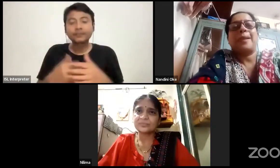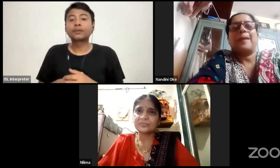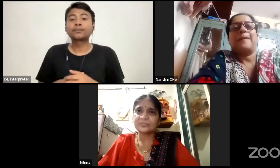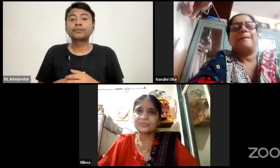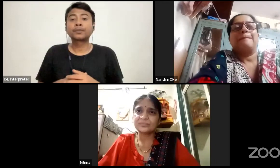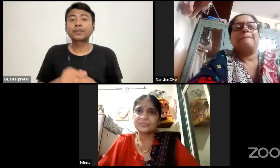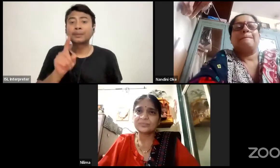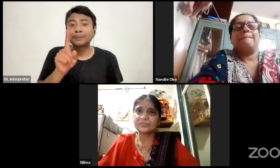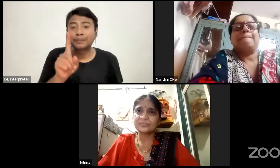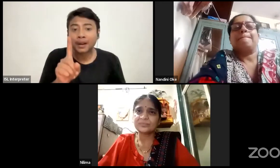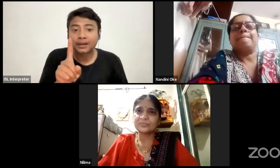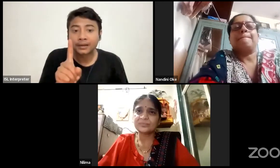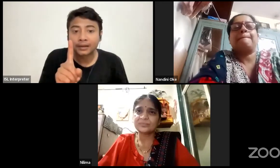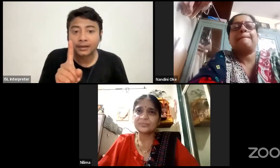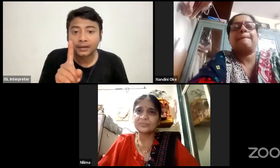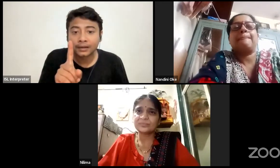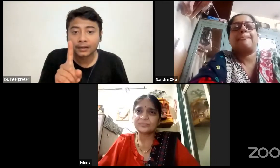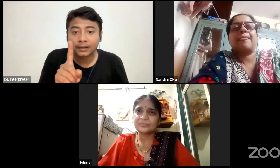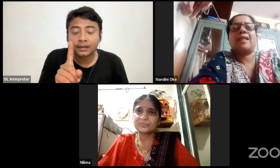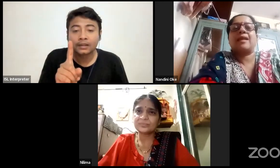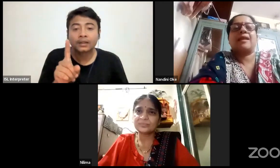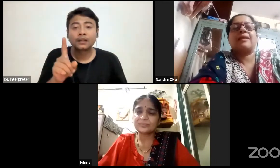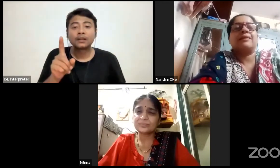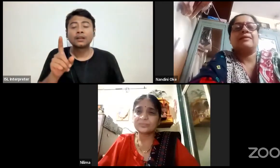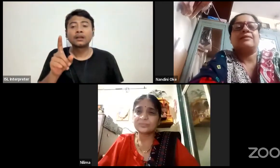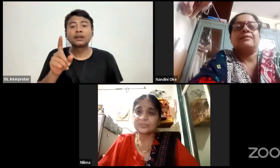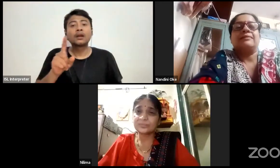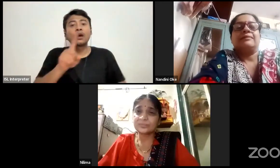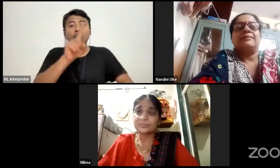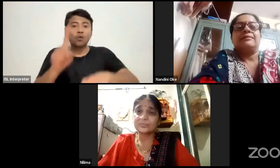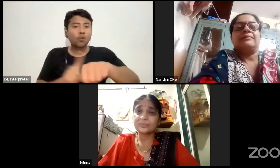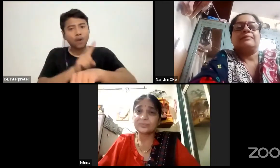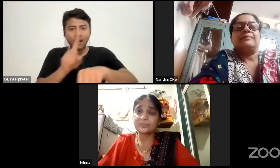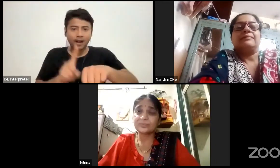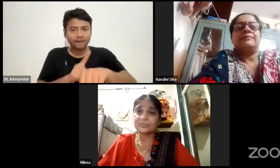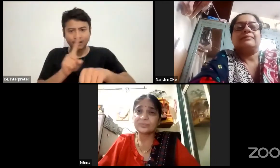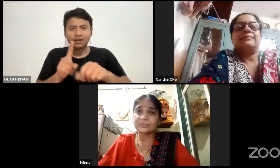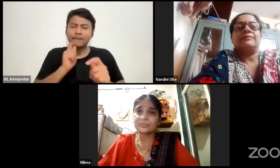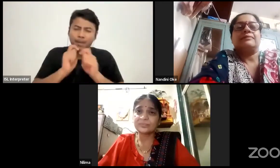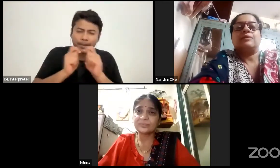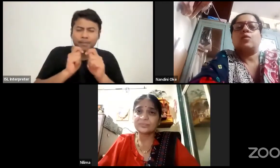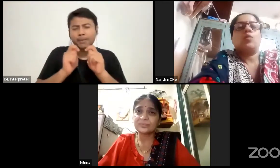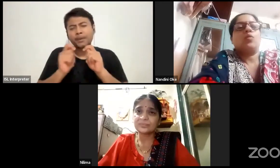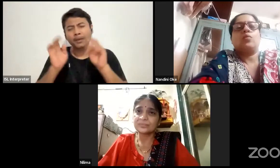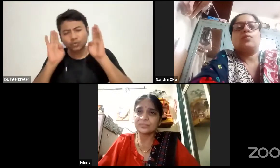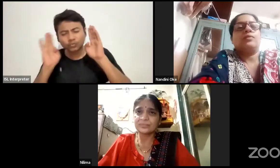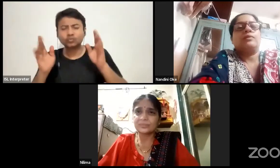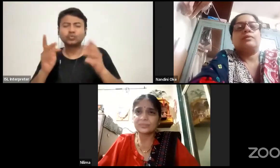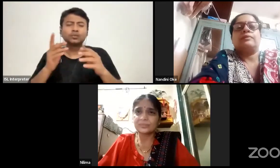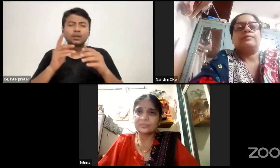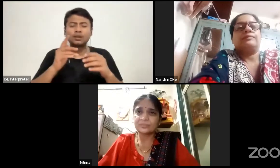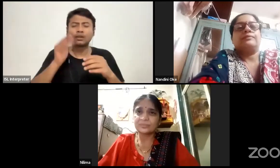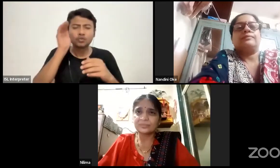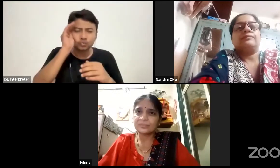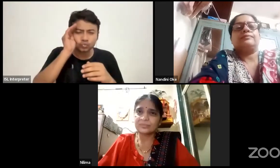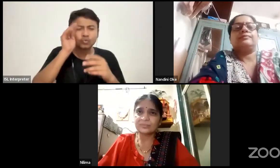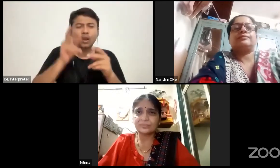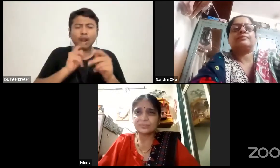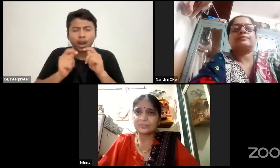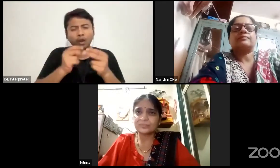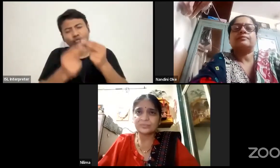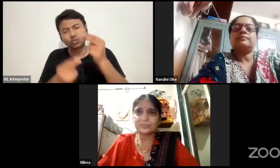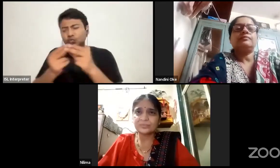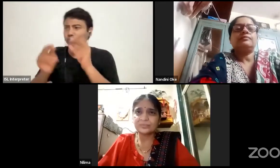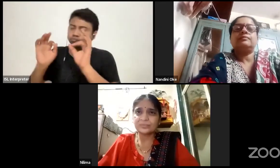आदमी था जिसने अपनी पूरी लाइफ पैसे खर्च किए थे, पैसे इकट्ठा किए थे, सेव की थी, अपनी सारी सेविंग लगा